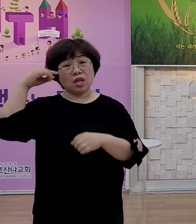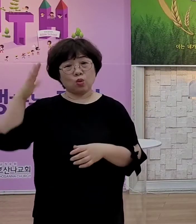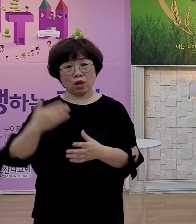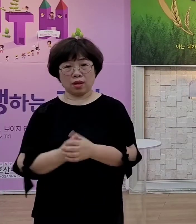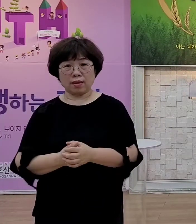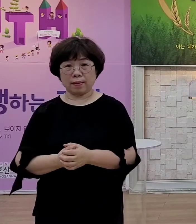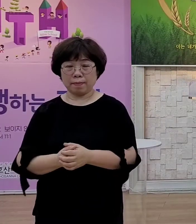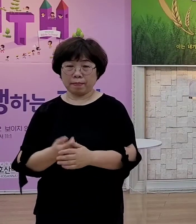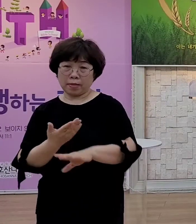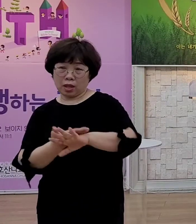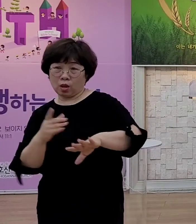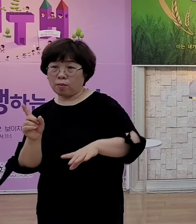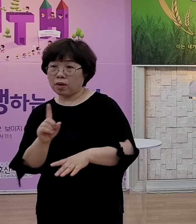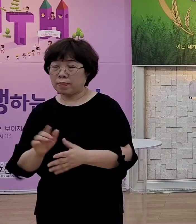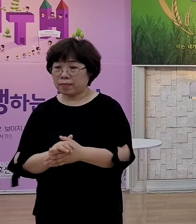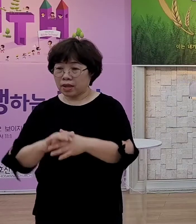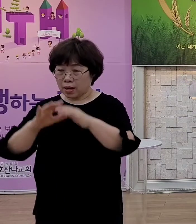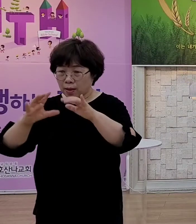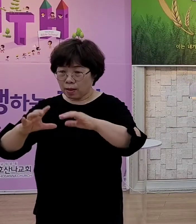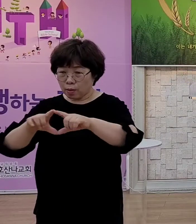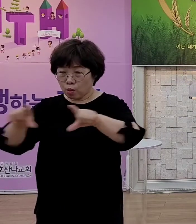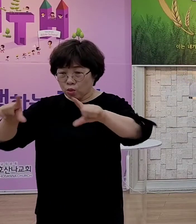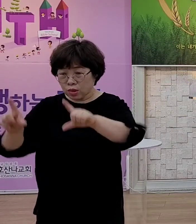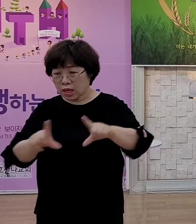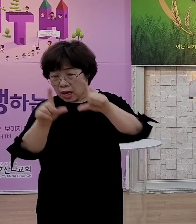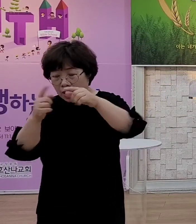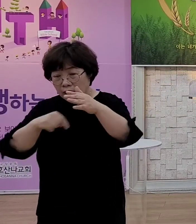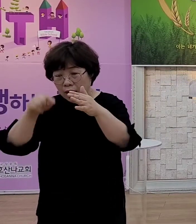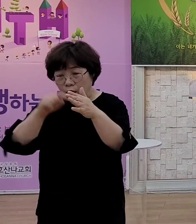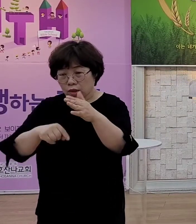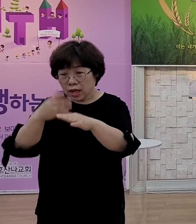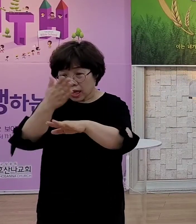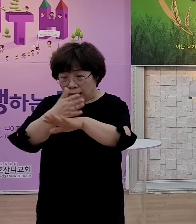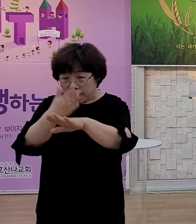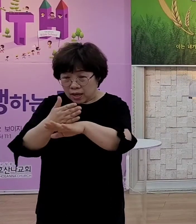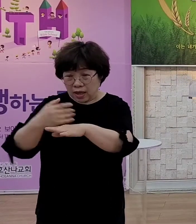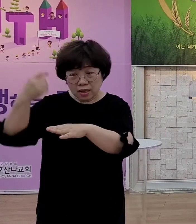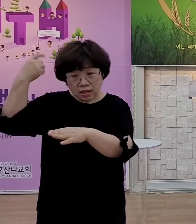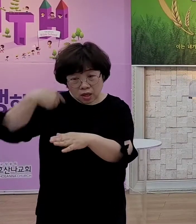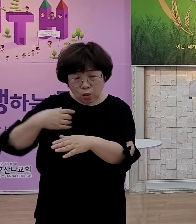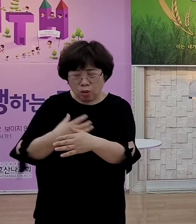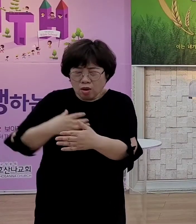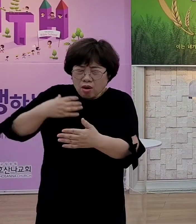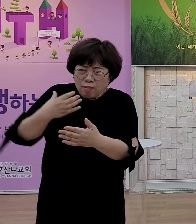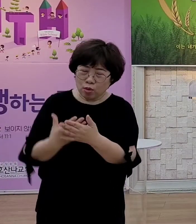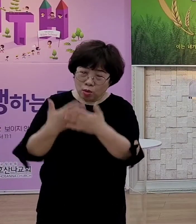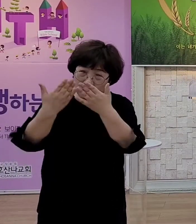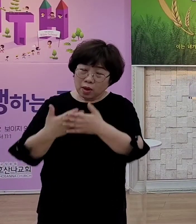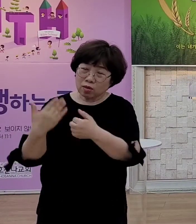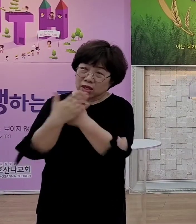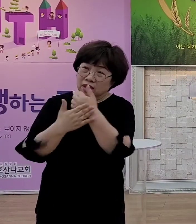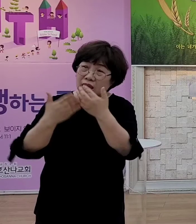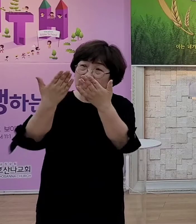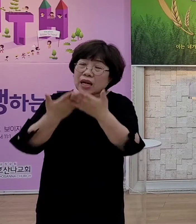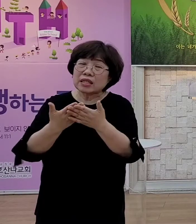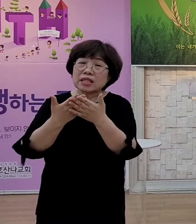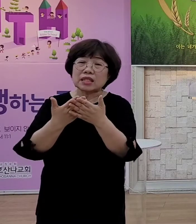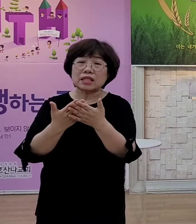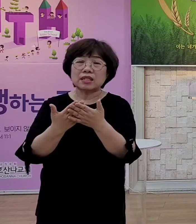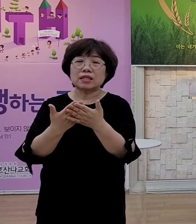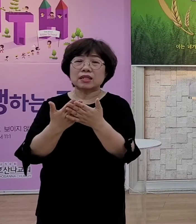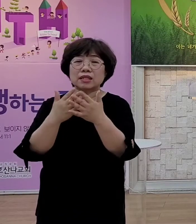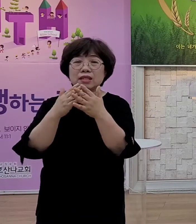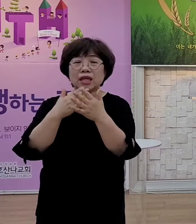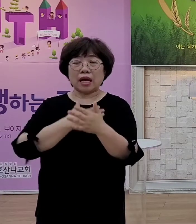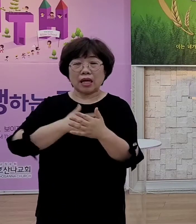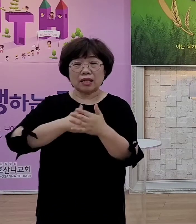우리 일상생활에서 감사를 느끼고 또 감동하고 은혜를 아는 자는 그런 마음이 있는